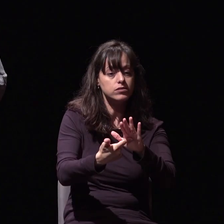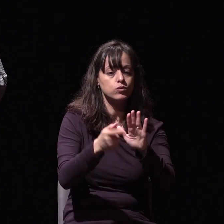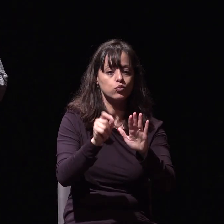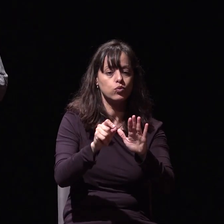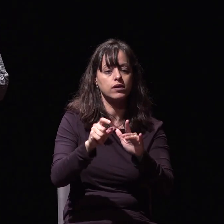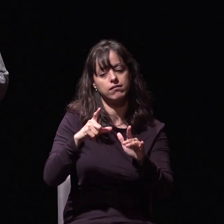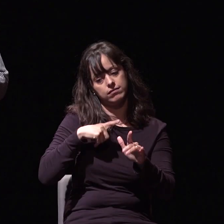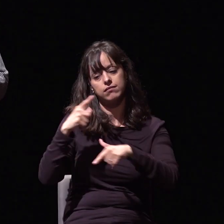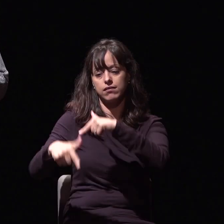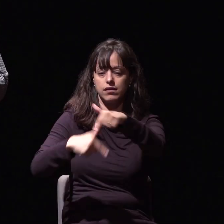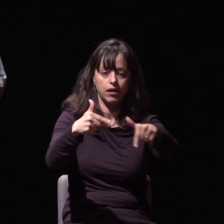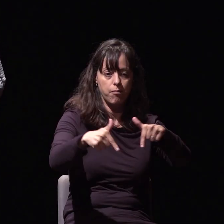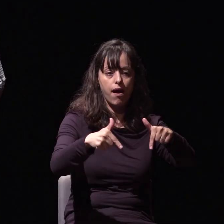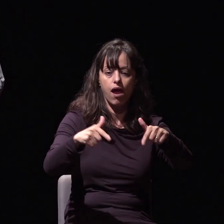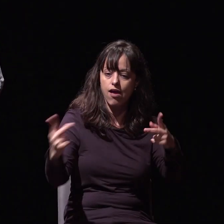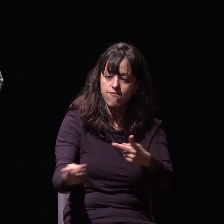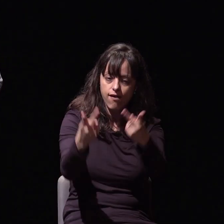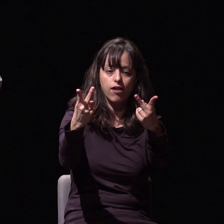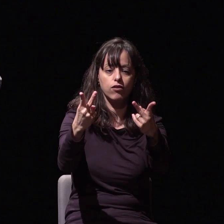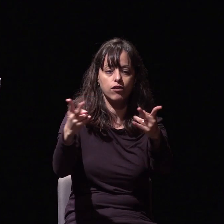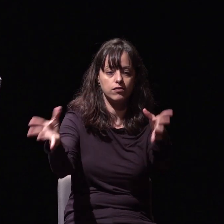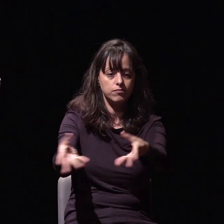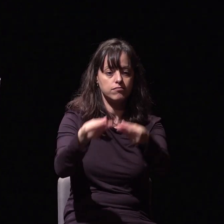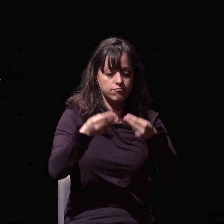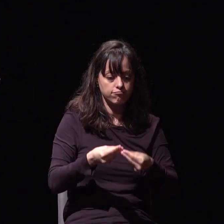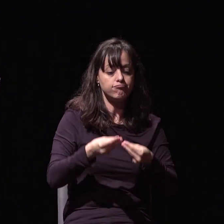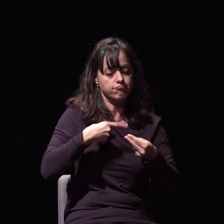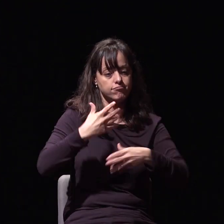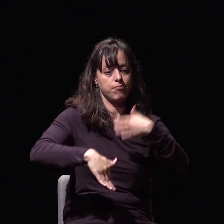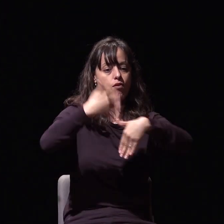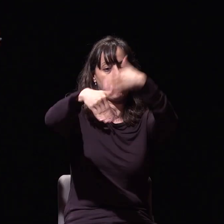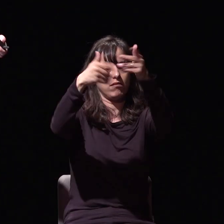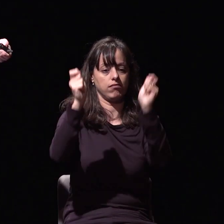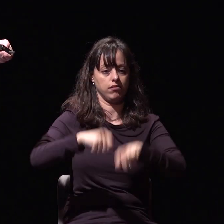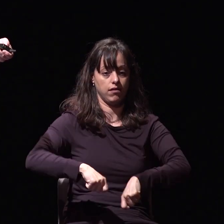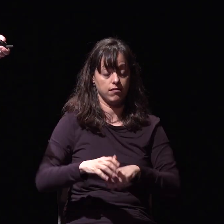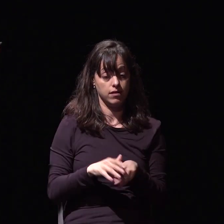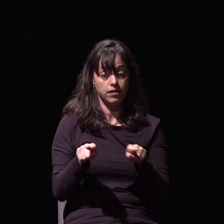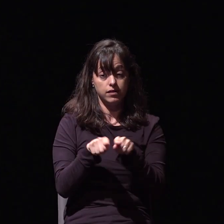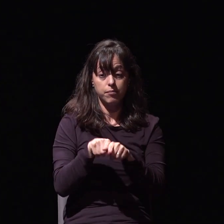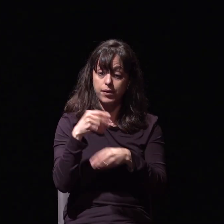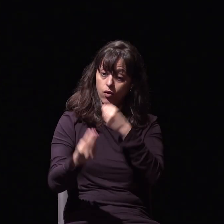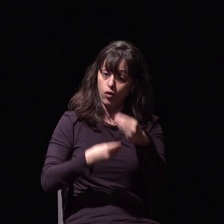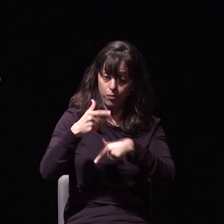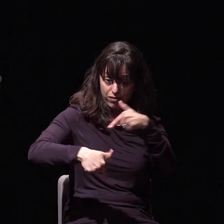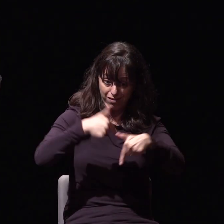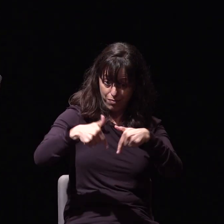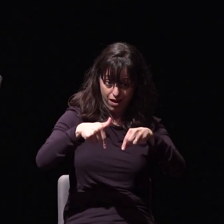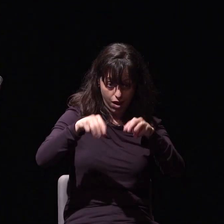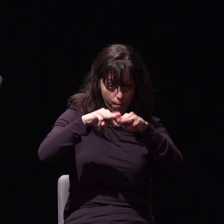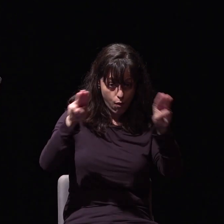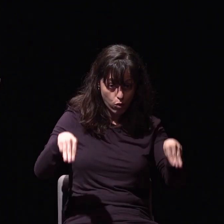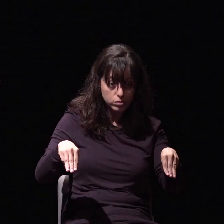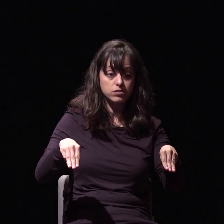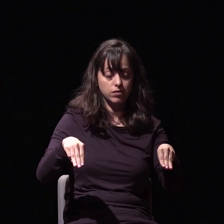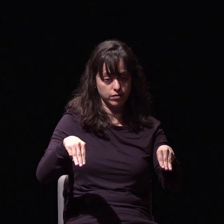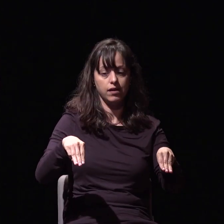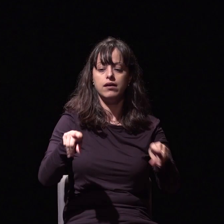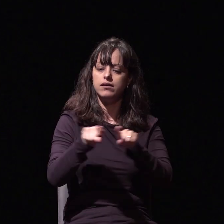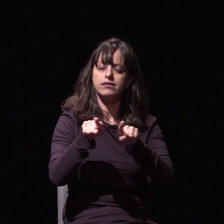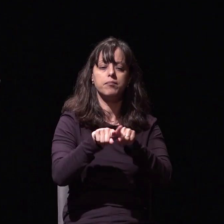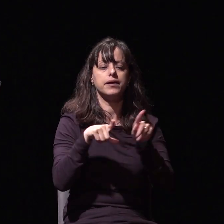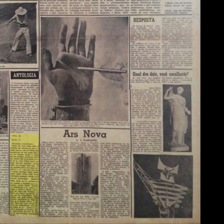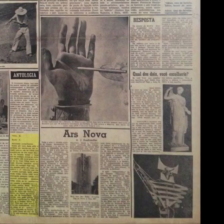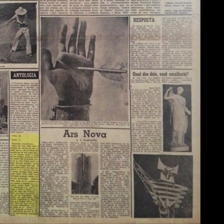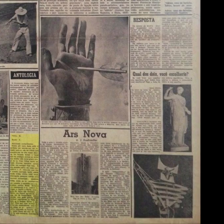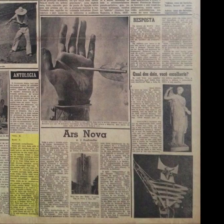há trabalho valorizado e, então, uma chave de progresso. Sua ação institucional nos museus e nas exposições